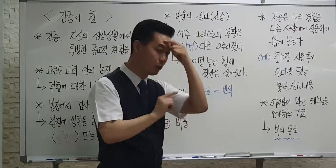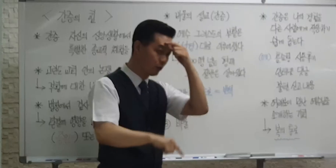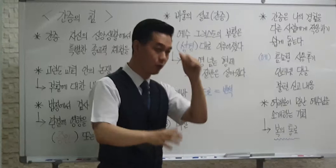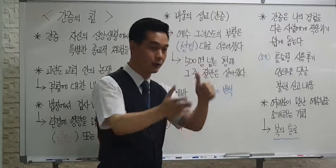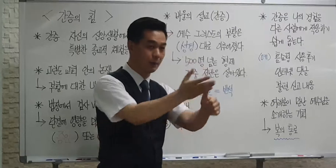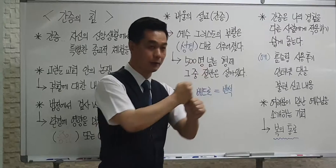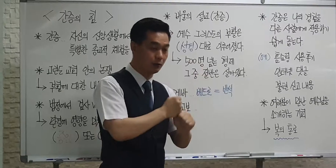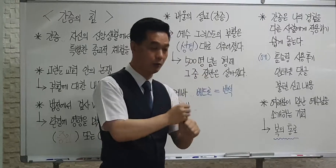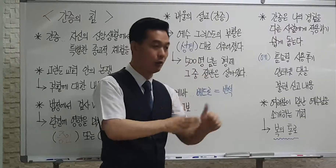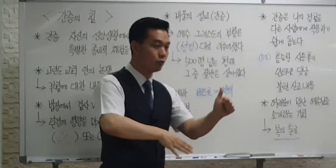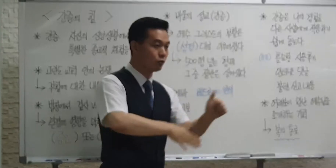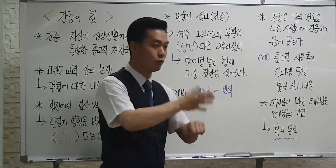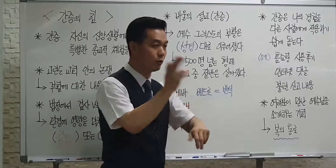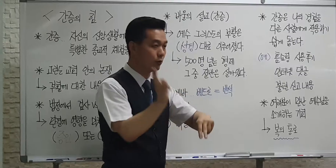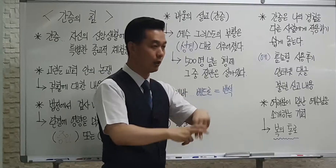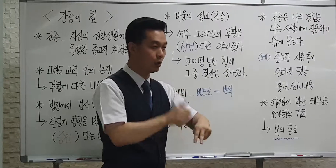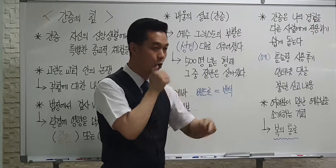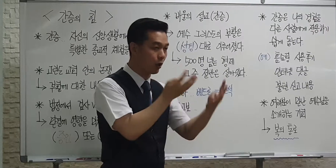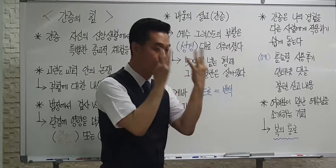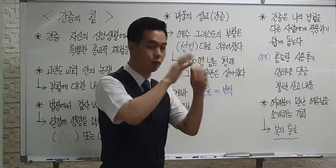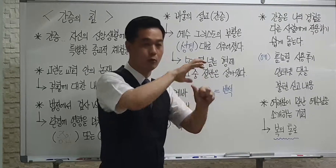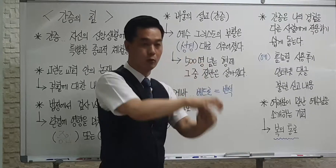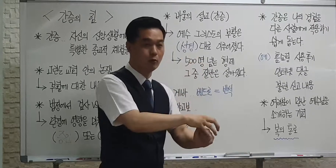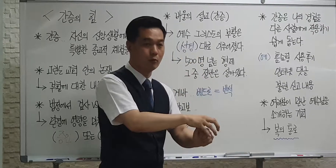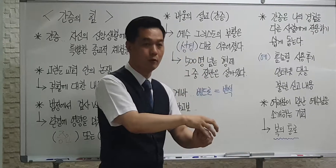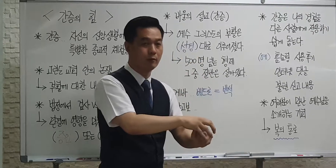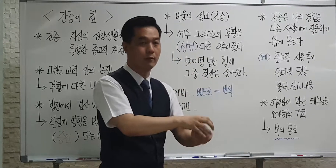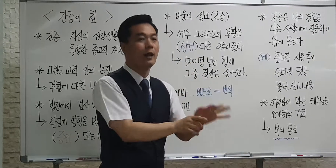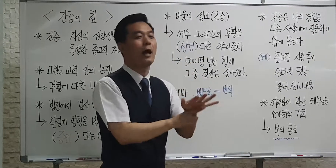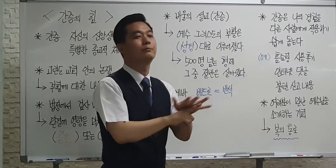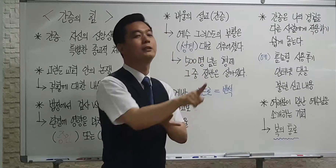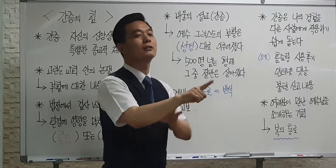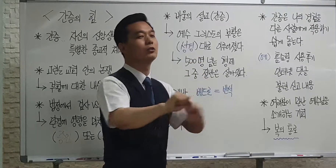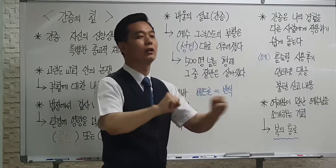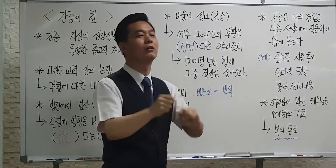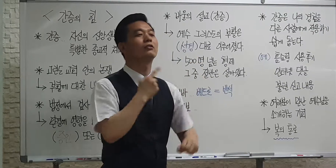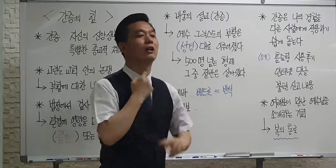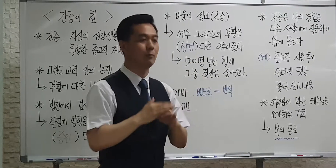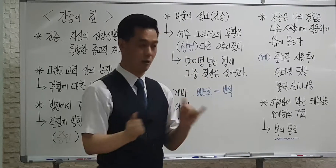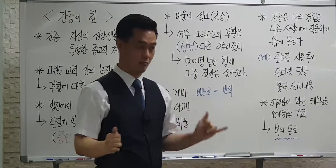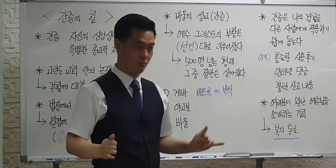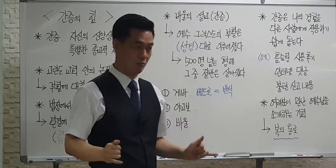성도들을 잡아서 죽이고 때리고 옥에 가두고 앞장서서 했던 사람이에요.